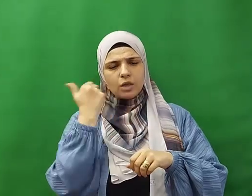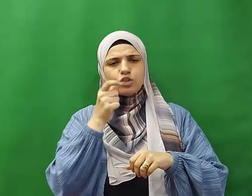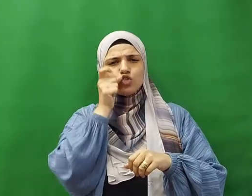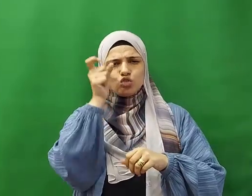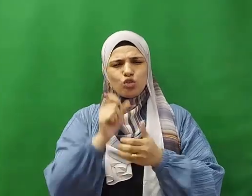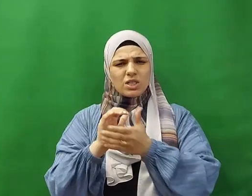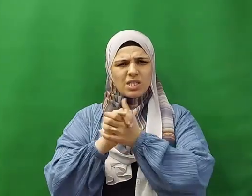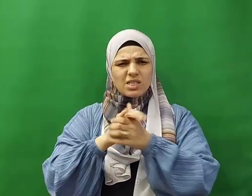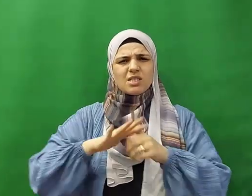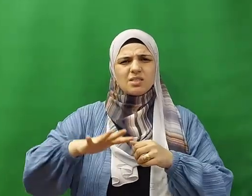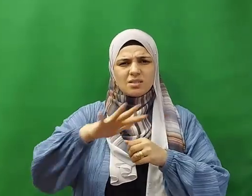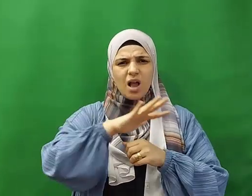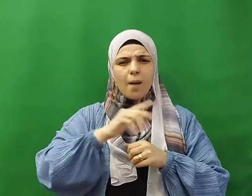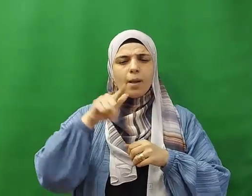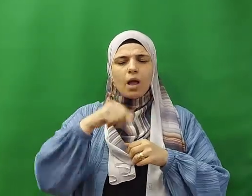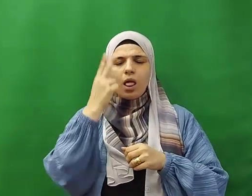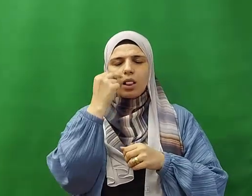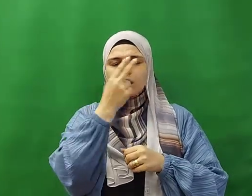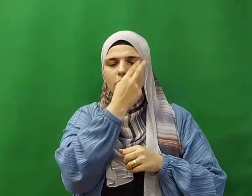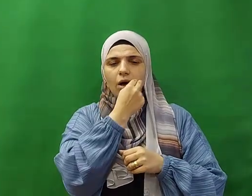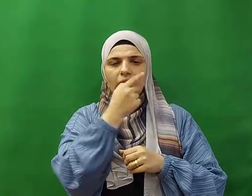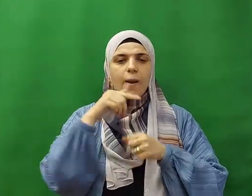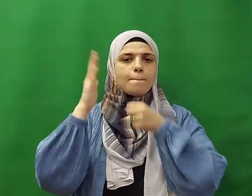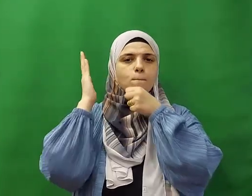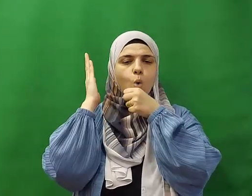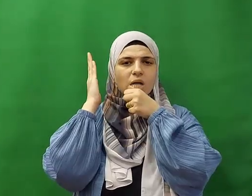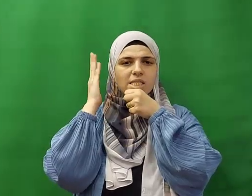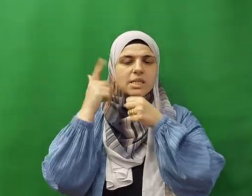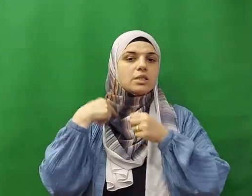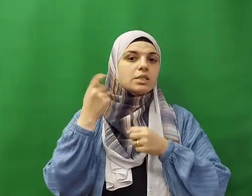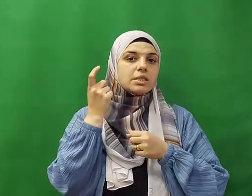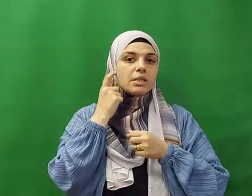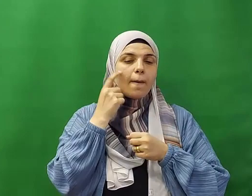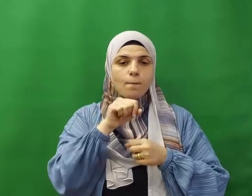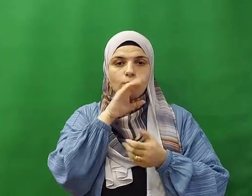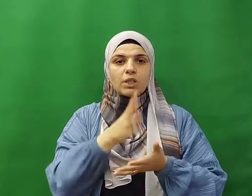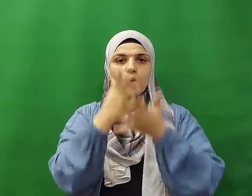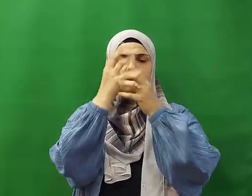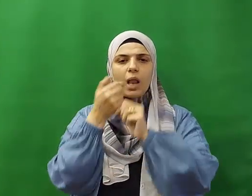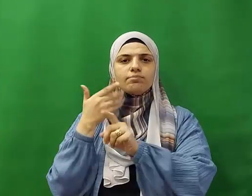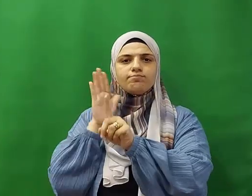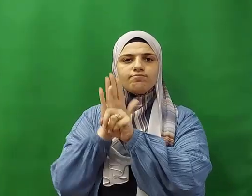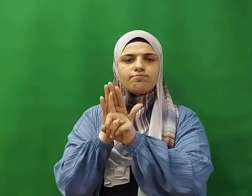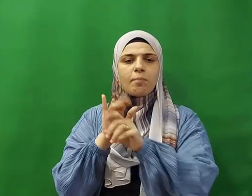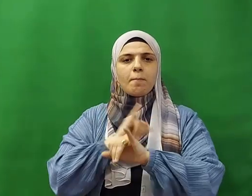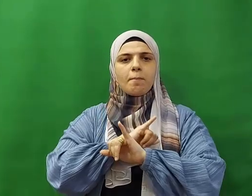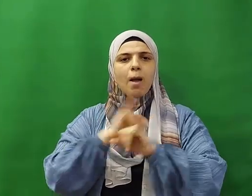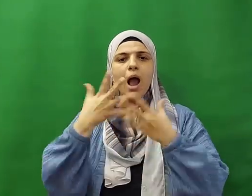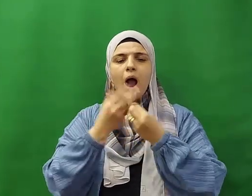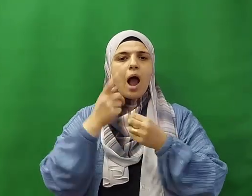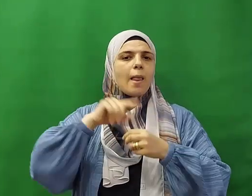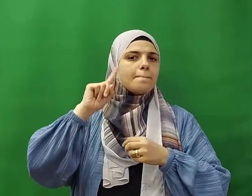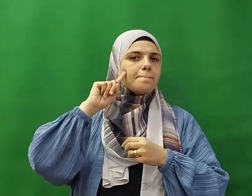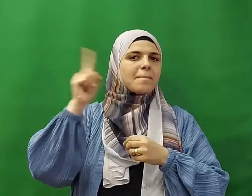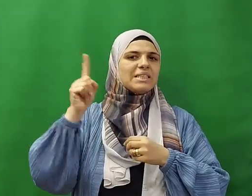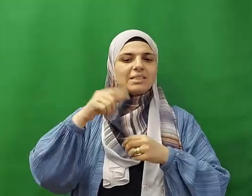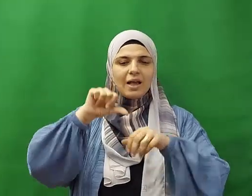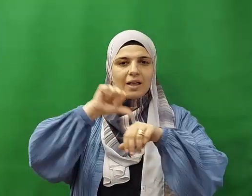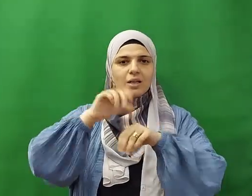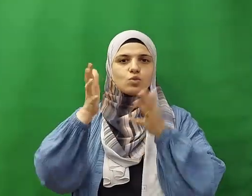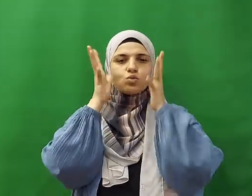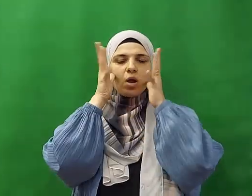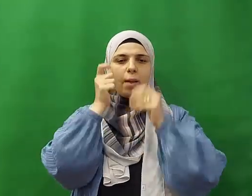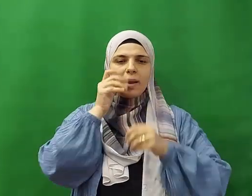مكتوم رضي الله عنه، وكان ضريرا مؤذنا، واستخلفه صلى الله عليه وسلم على المدينة